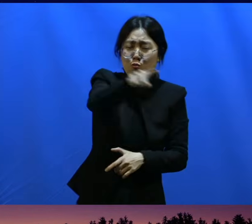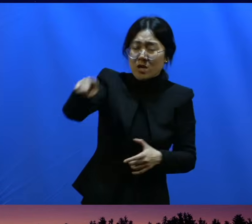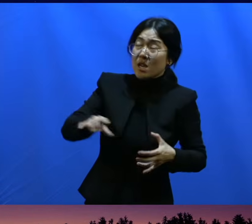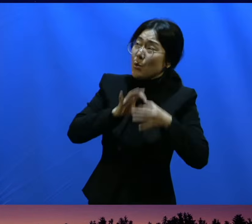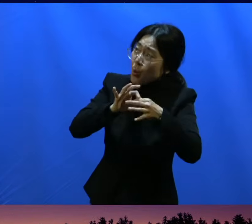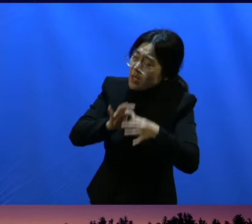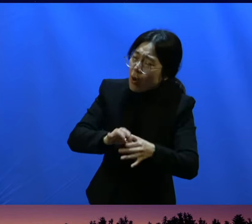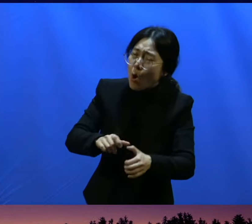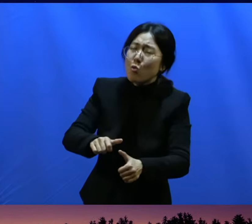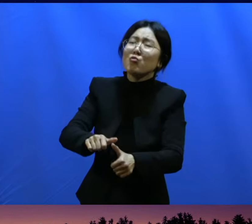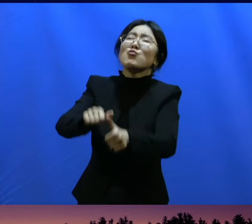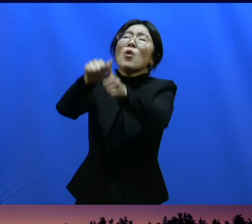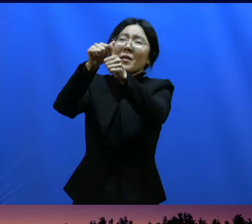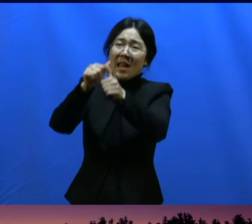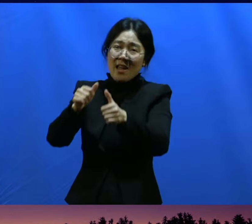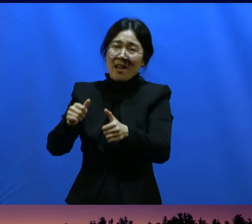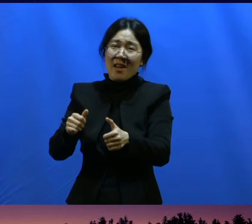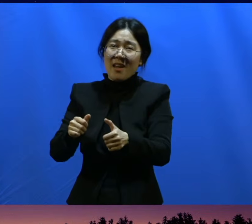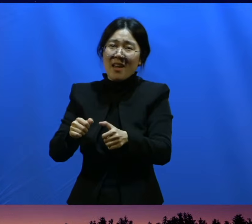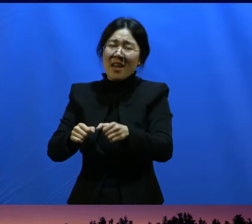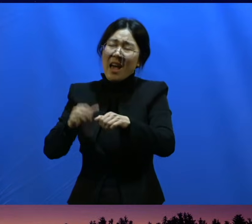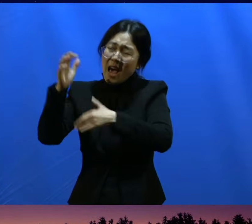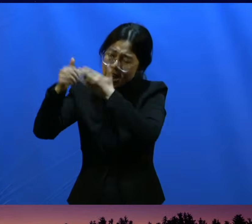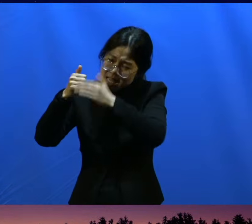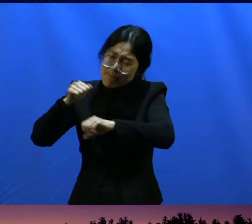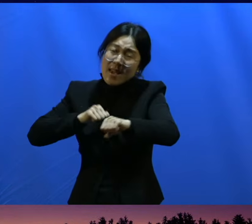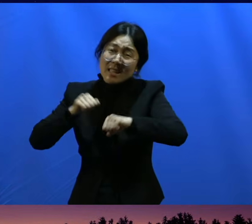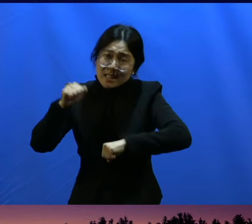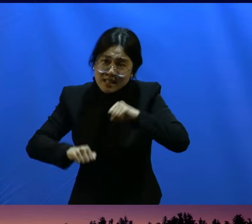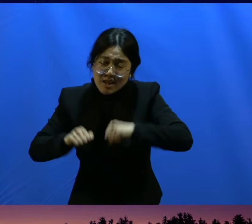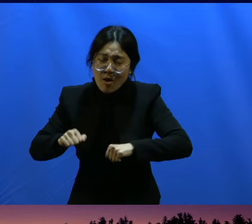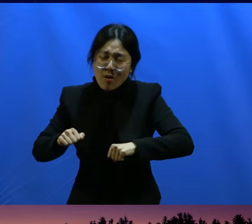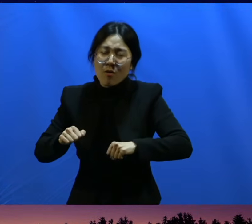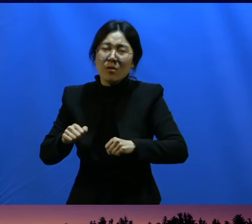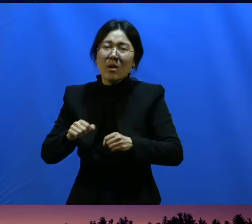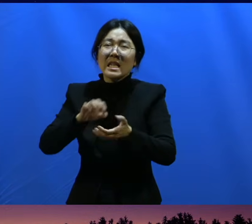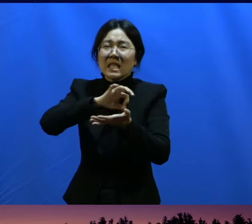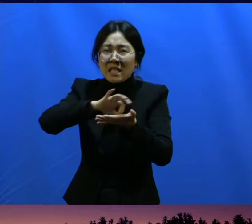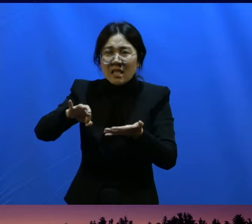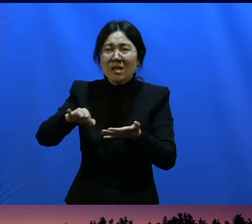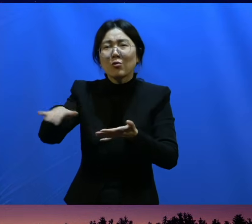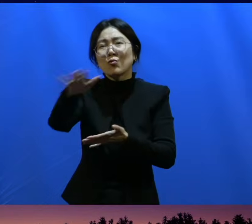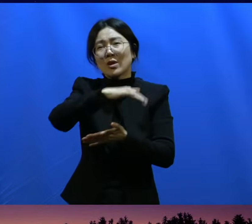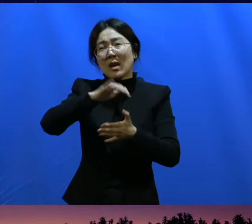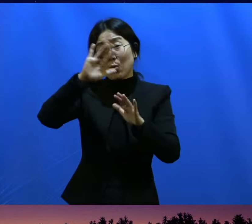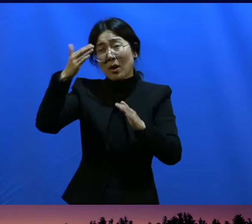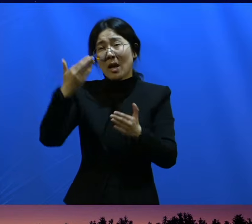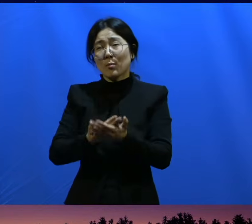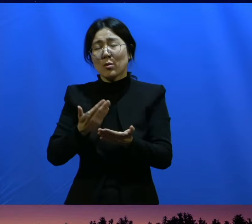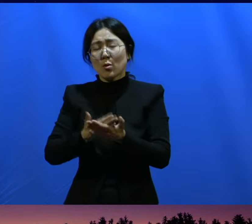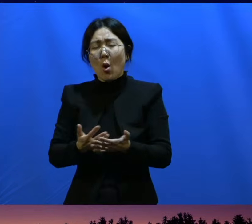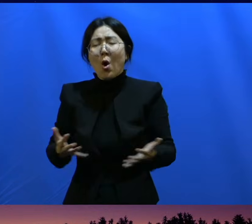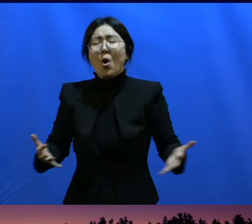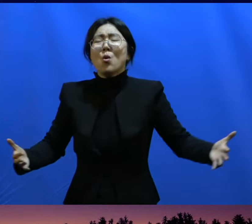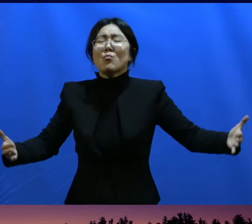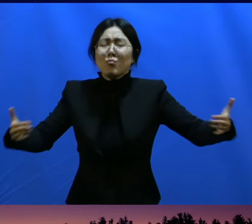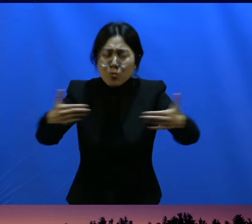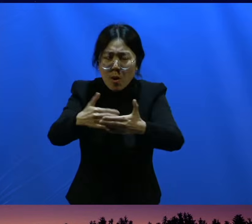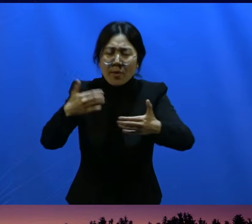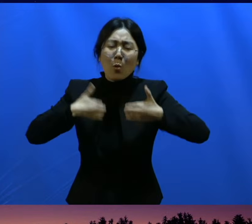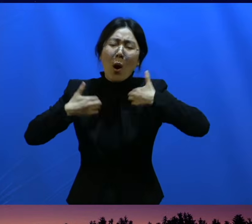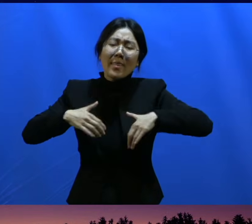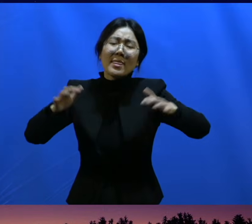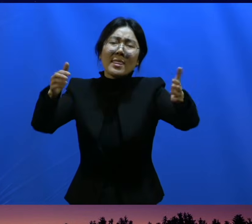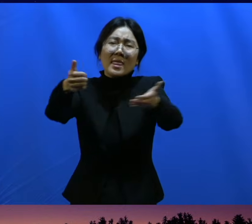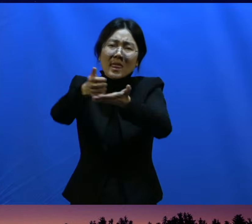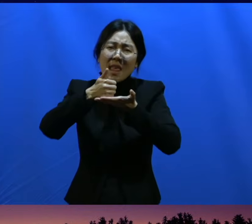역사, 상처 입은 자를 살려내는 하나님의 사람들로 사용하여 주시옵소서. 품어내고 환대하는 우리의 삶이